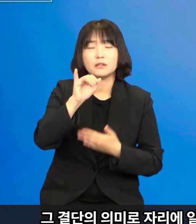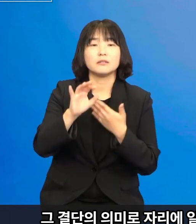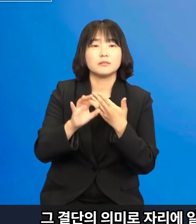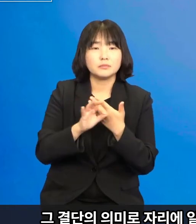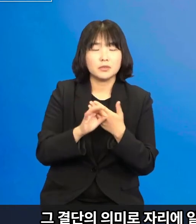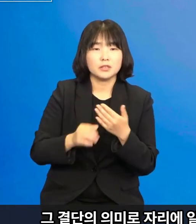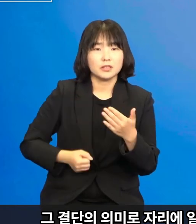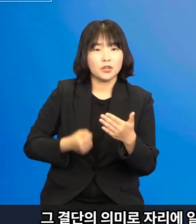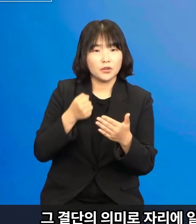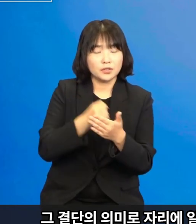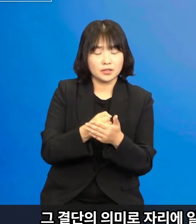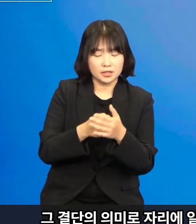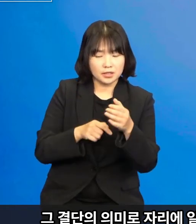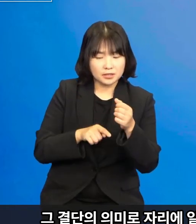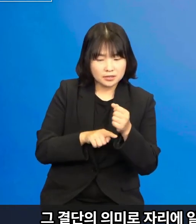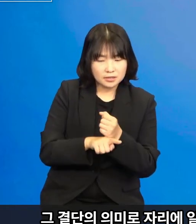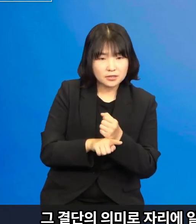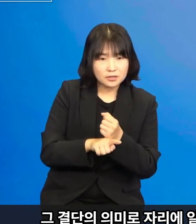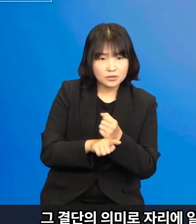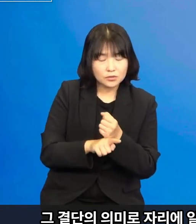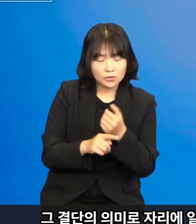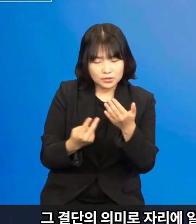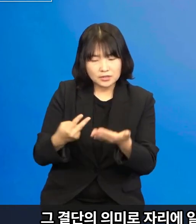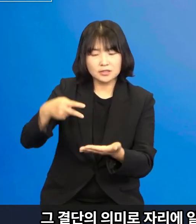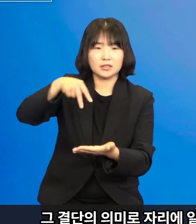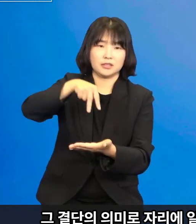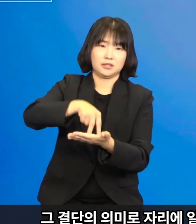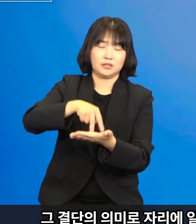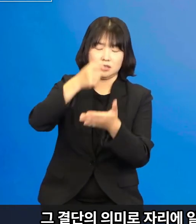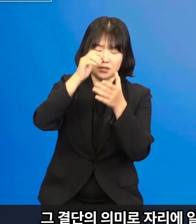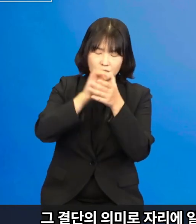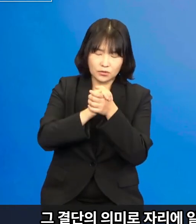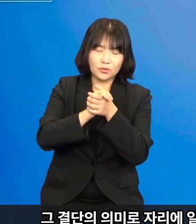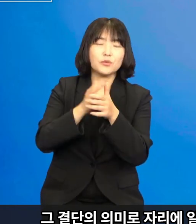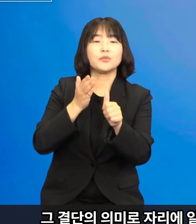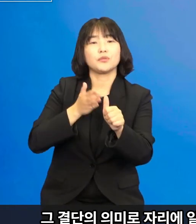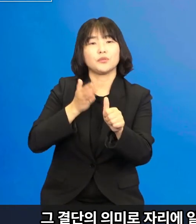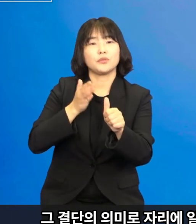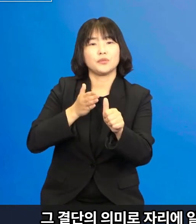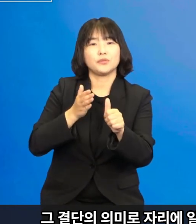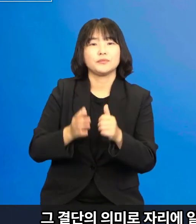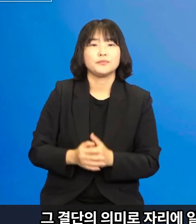그 결단의 의미로 자리에 일어나셔서 기도하셨으면 좋겠습니다.